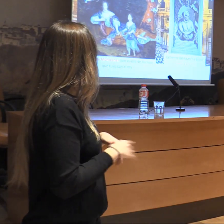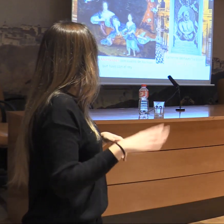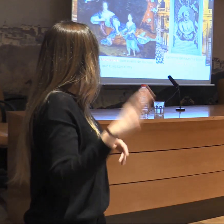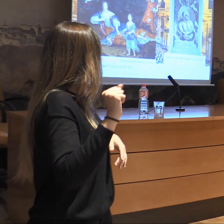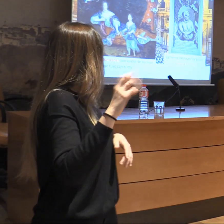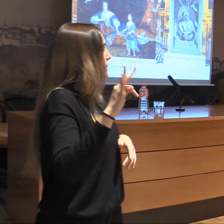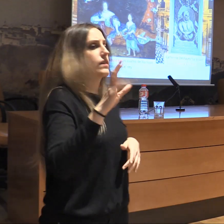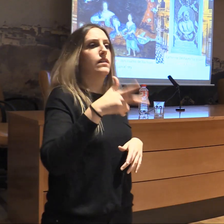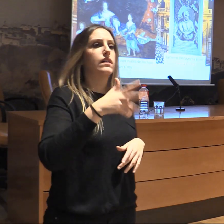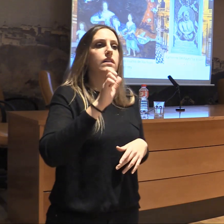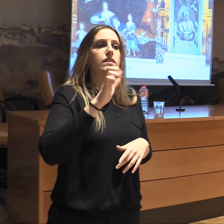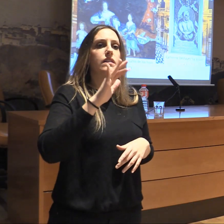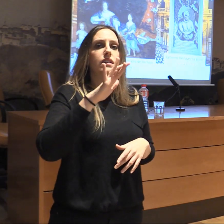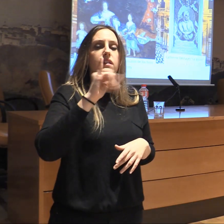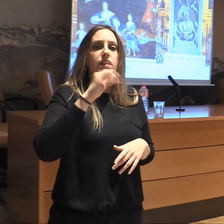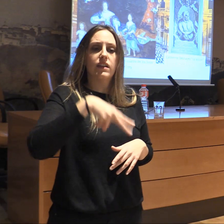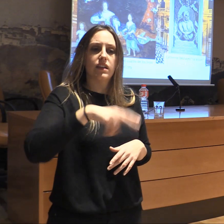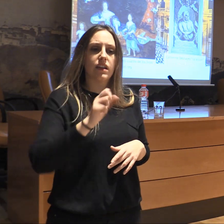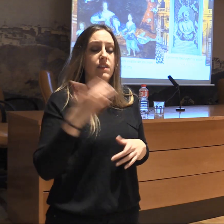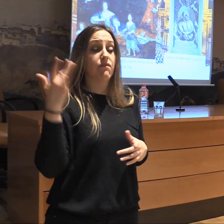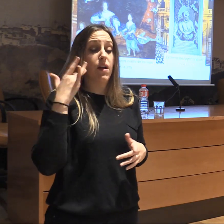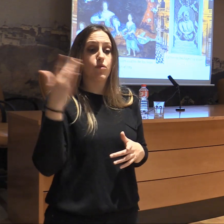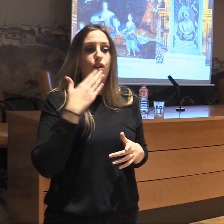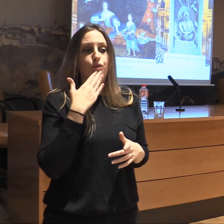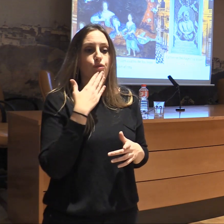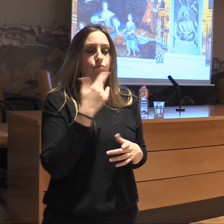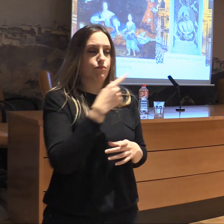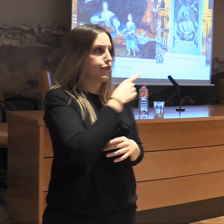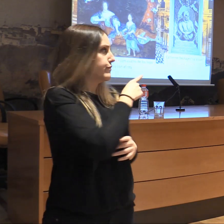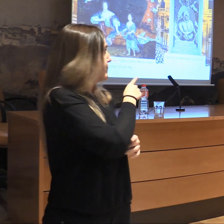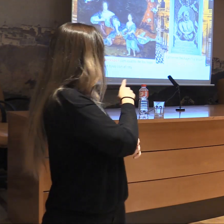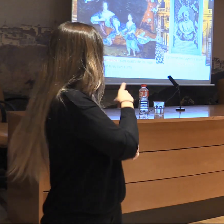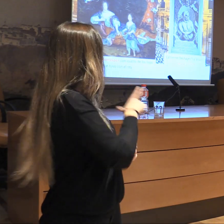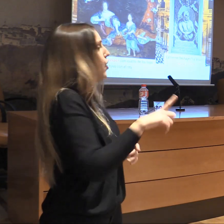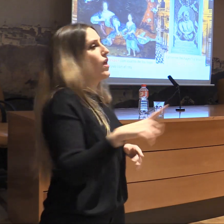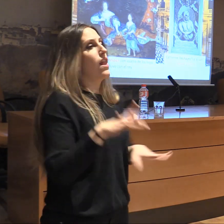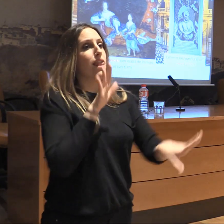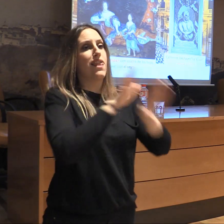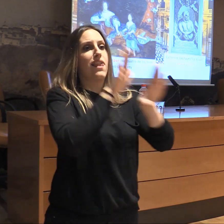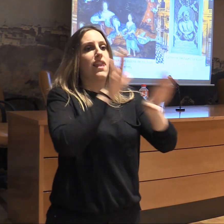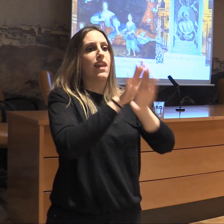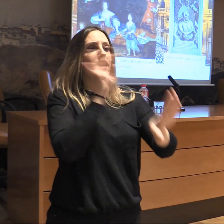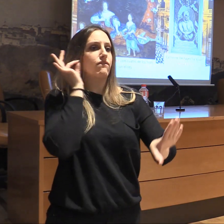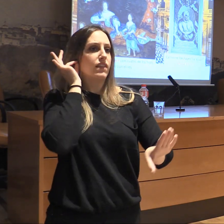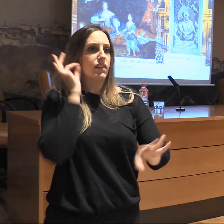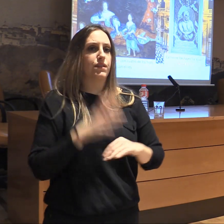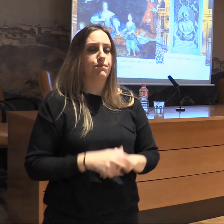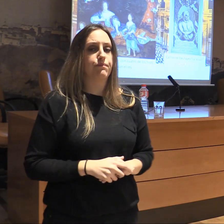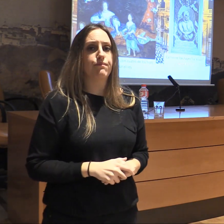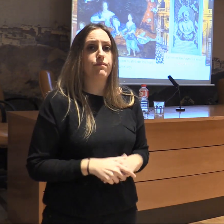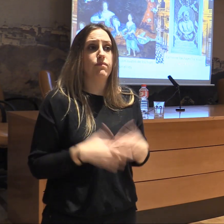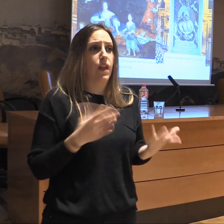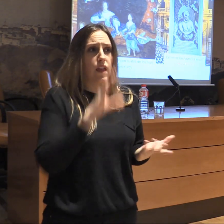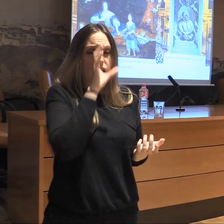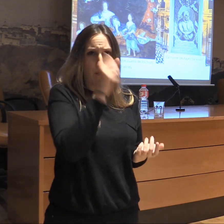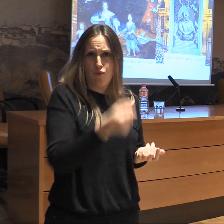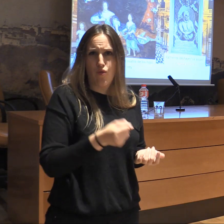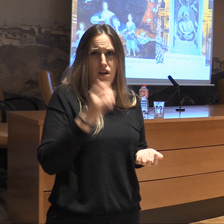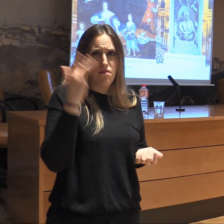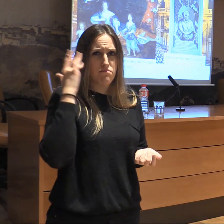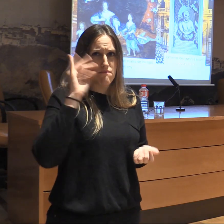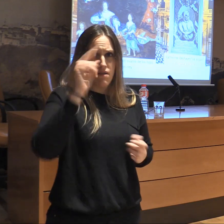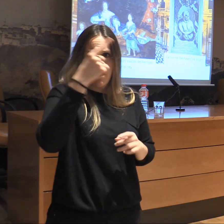el nombre de su esposo, y era conocida como La Boisin, la vecina. Era una de las más de las brujas más